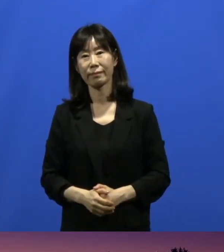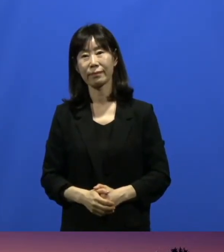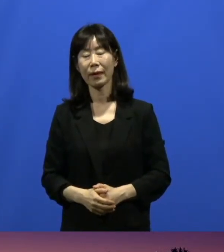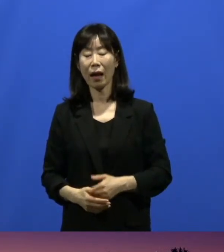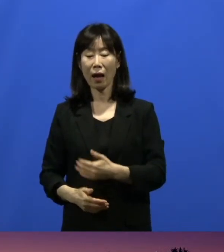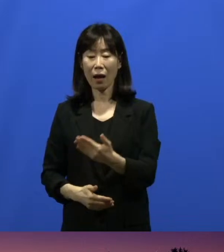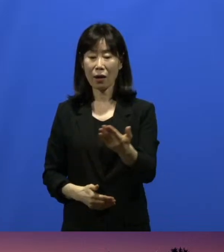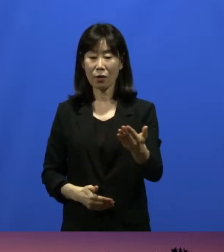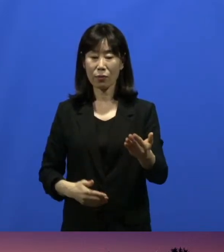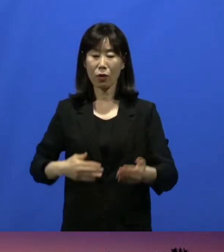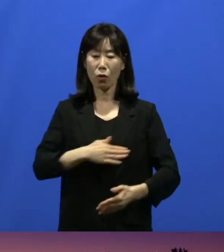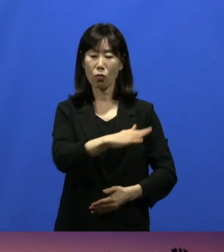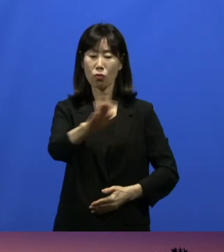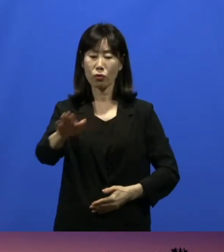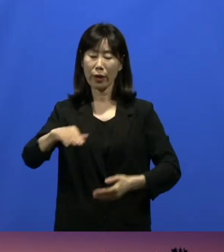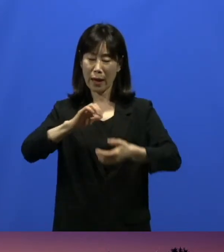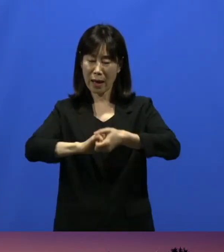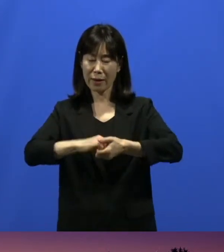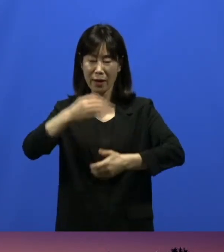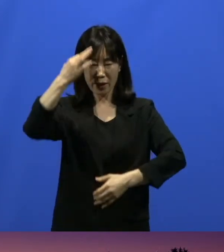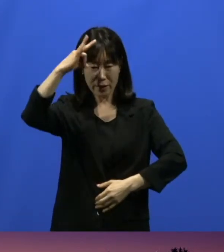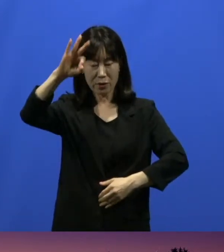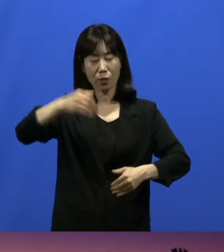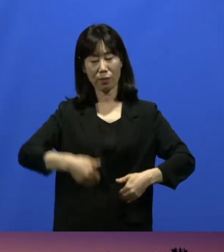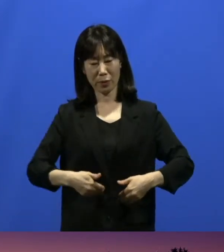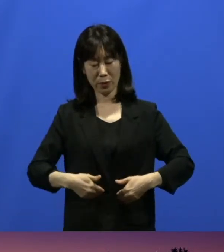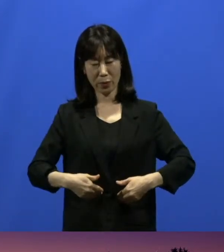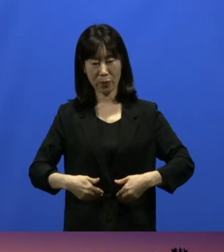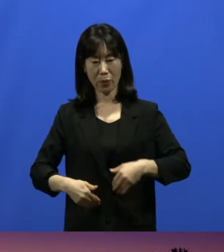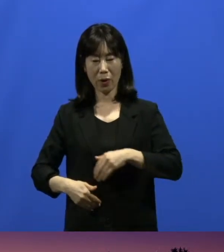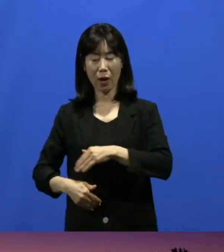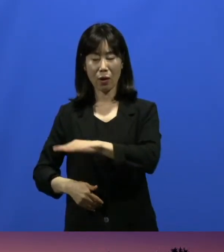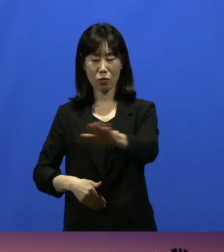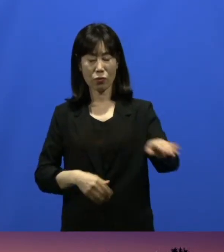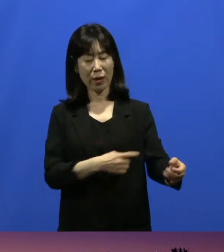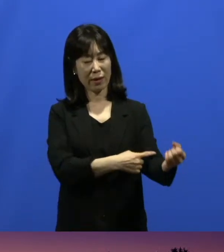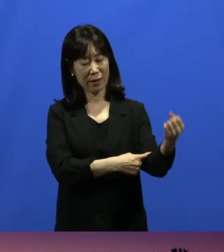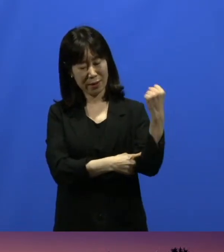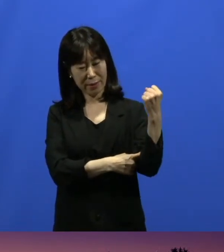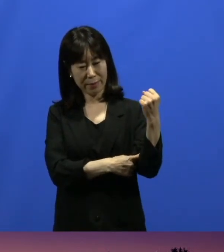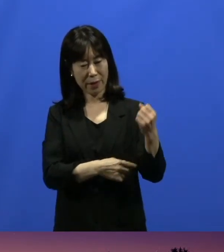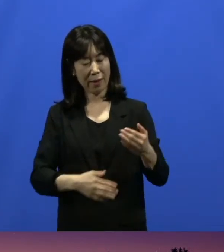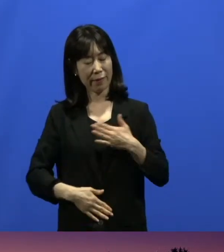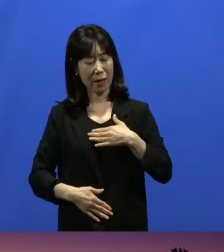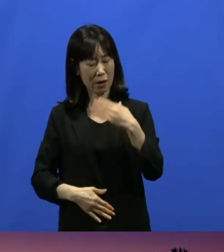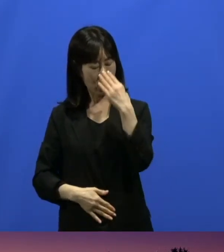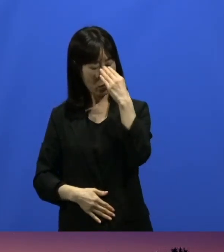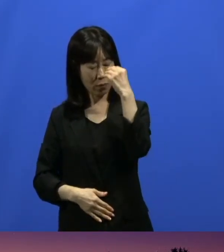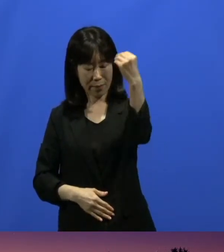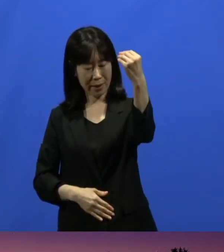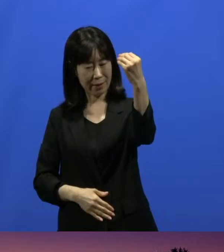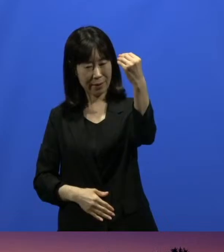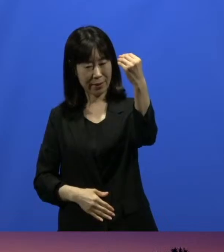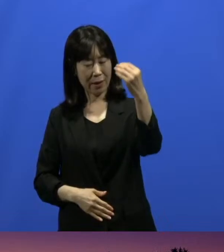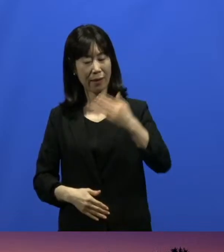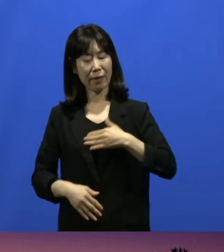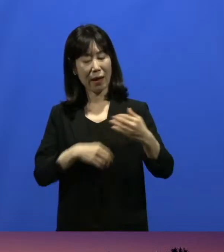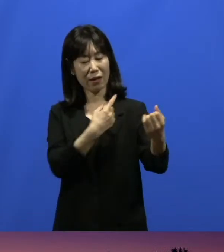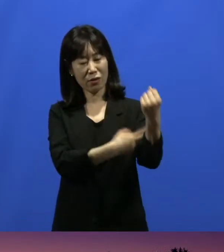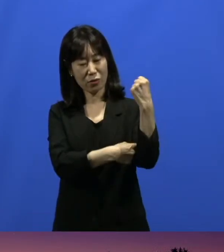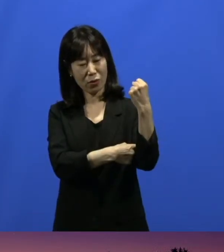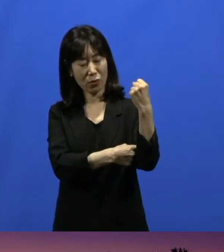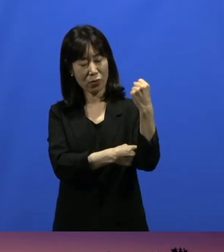여러분, 우리의 한계를 인정해야 합니다. 우리의 힘으로, 우리의 교만으로, 우리의 능력으로 이룰